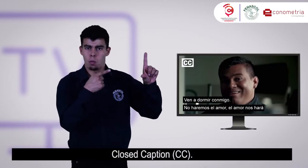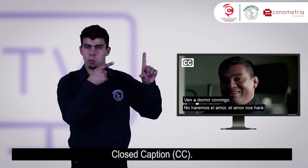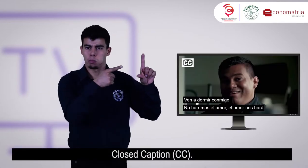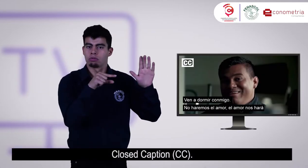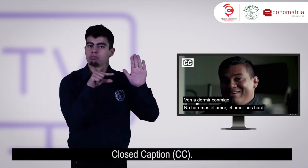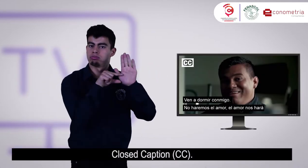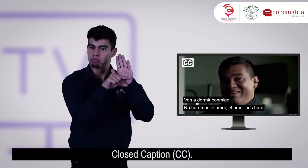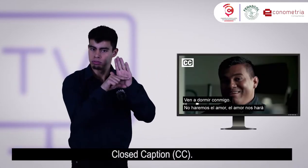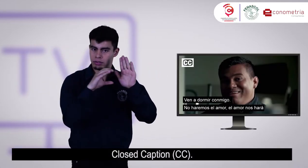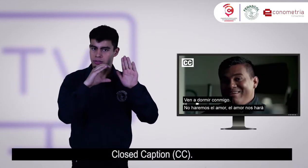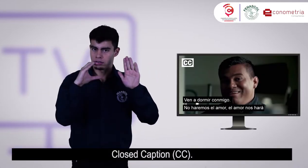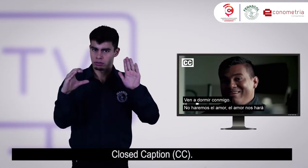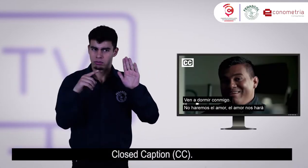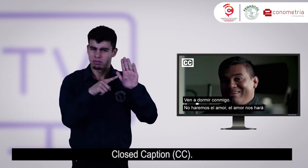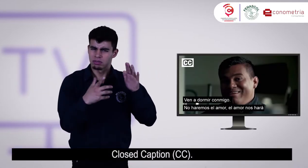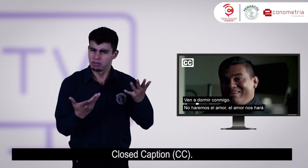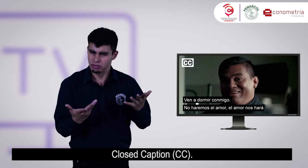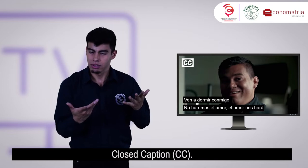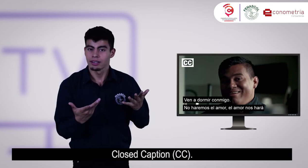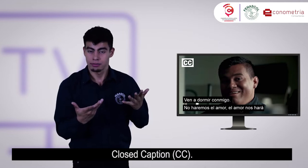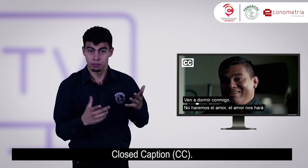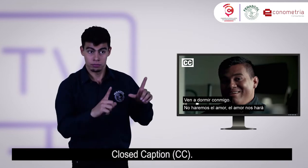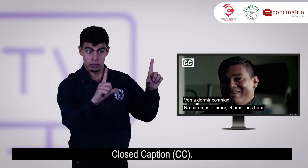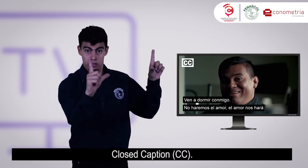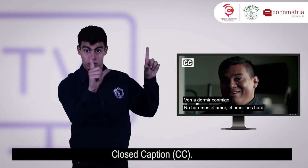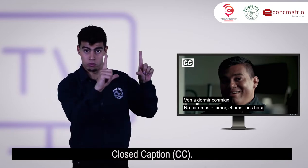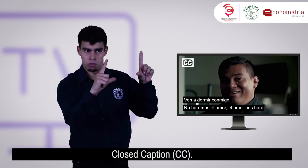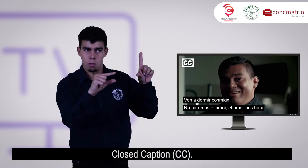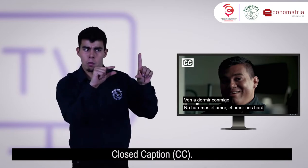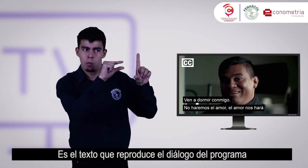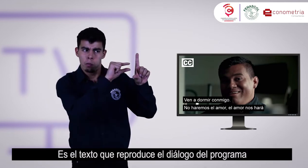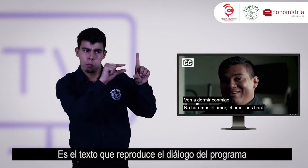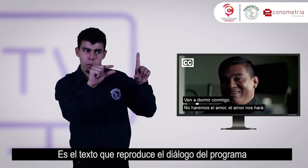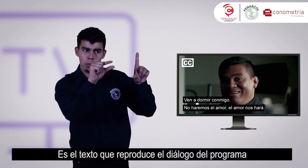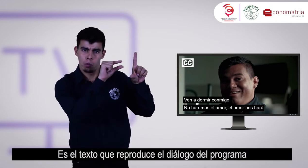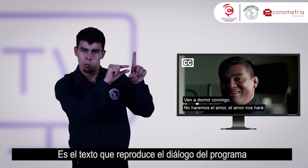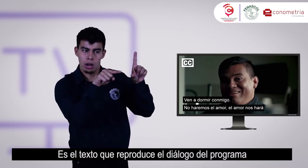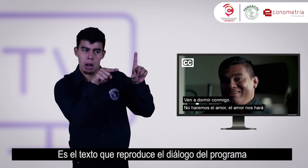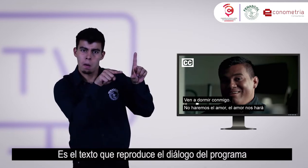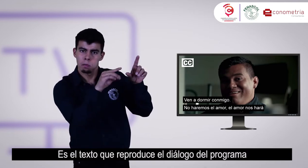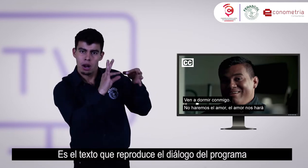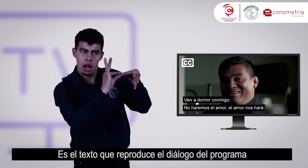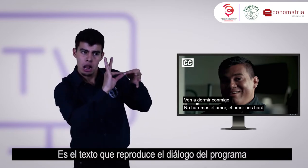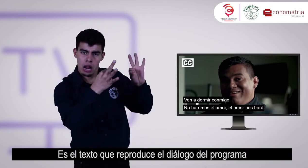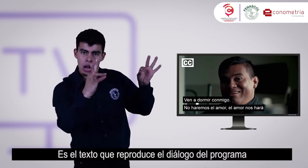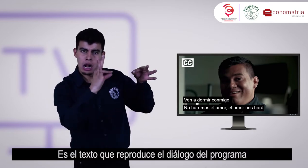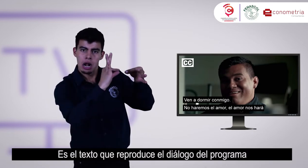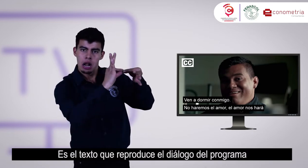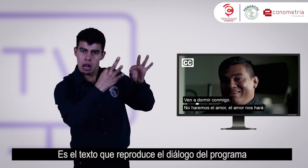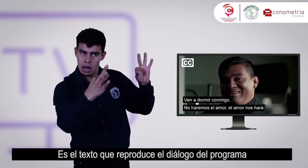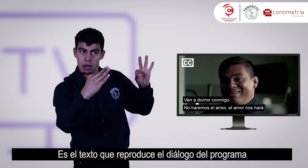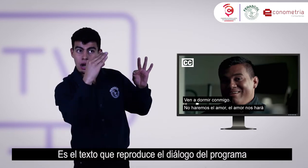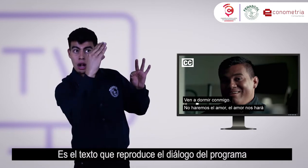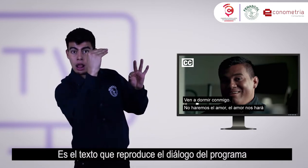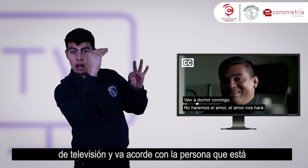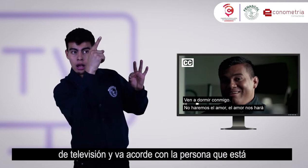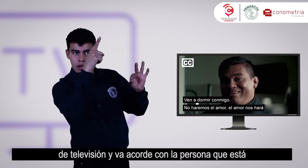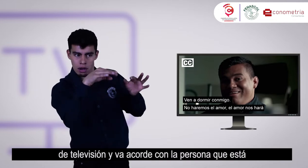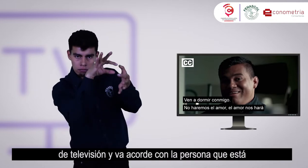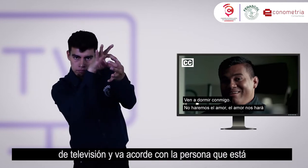Club caption es el texto que reproduce el diálogo del programa de televisión